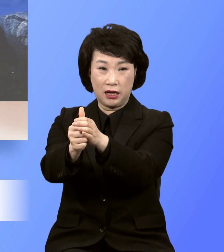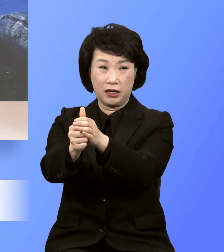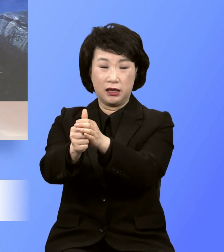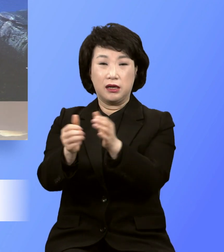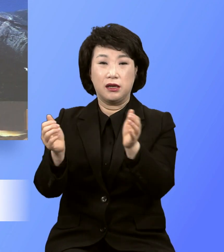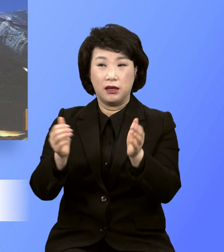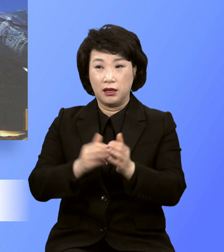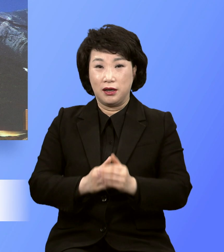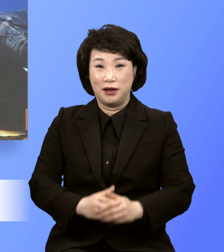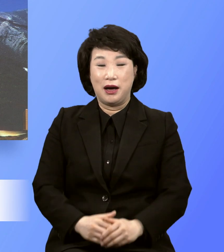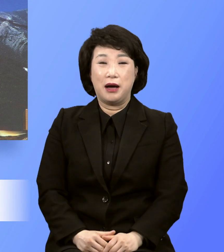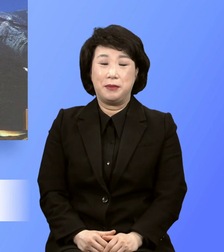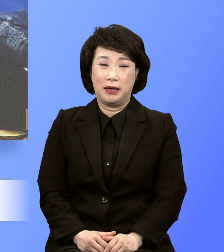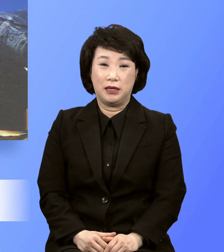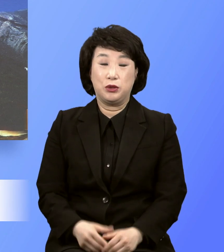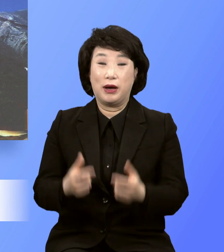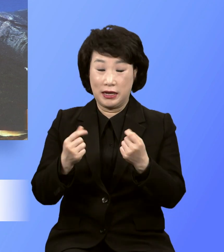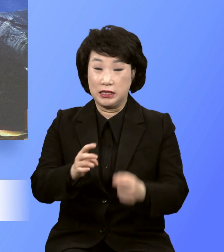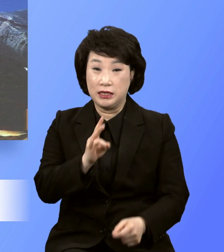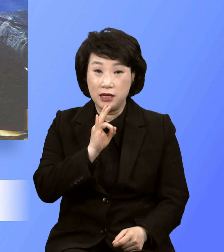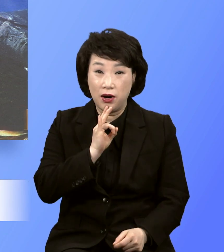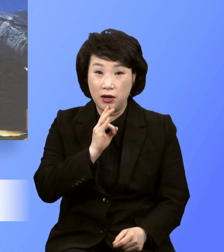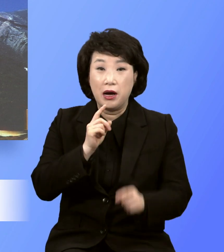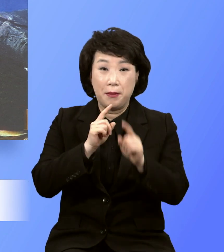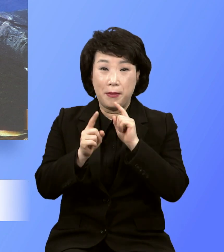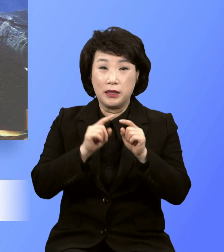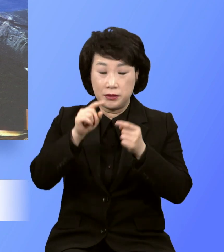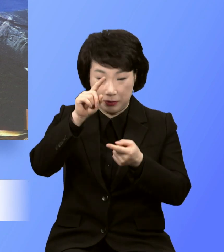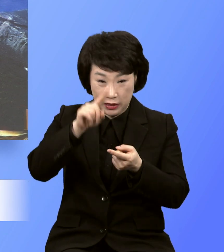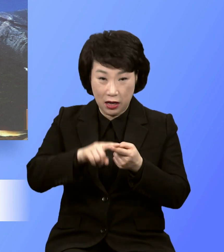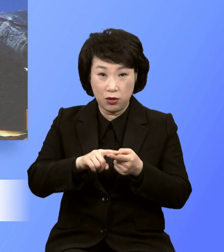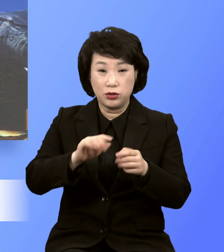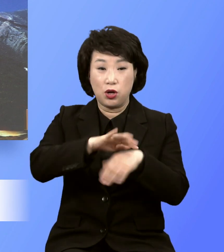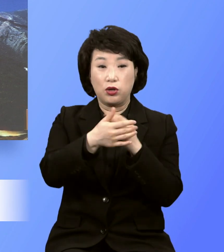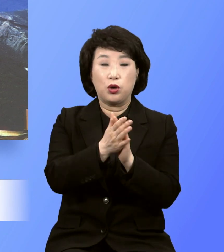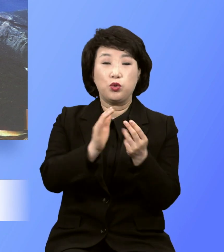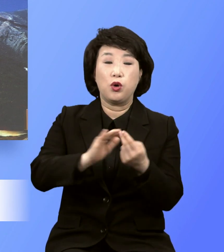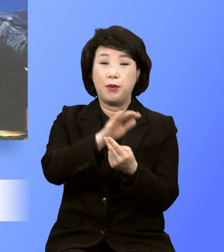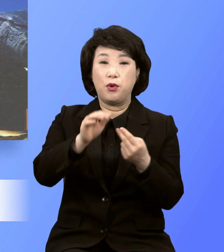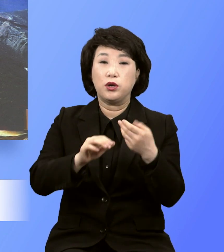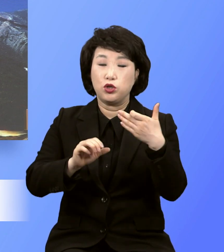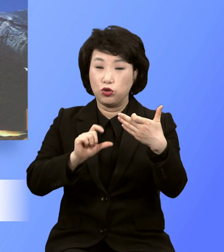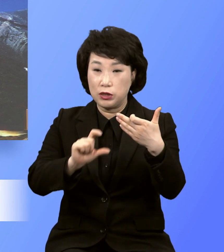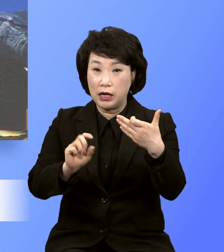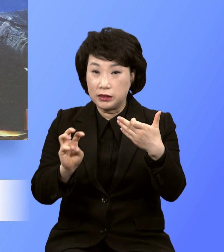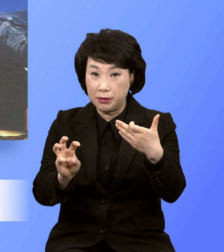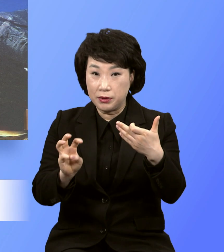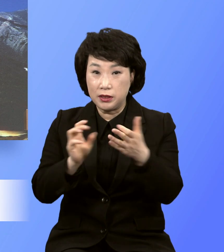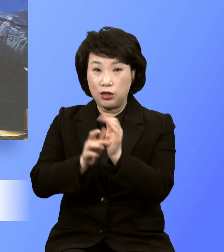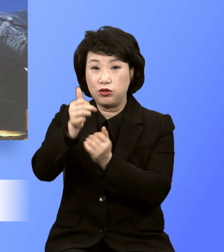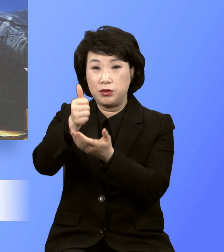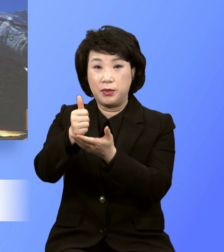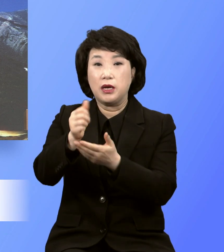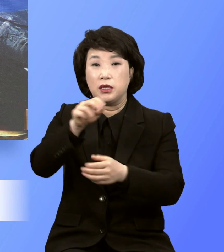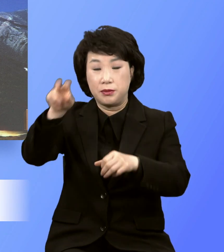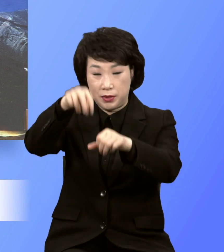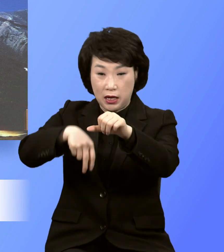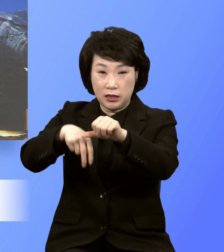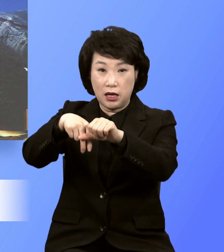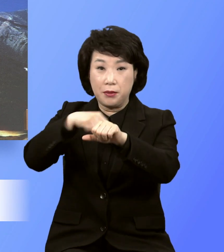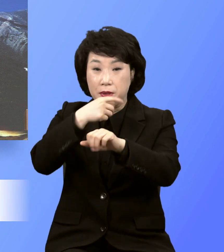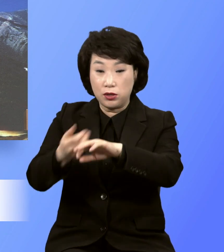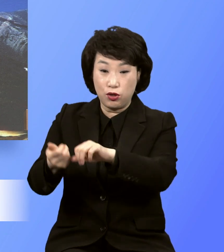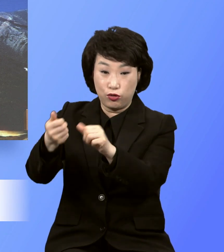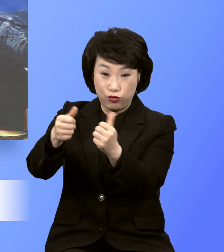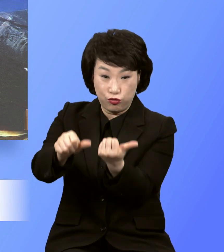담당시키셨도다. 이렇게 예언하신 말씀을 요한복음 19장 30절에 예수님께서 십자가에서 피